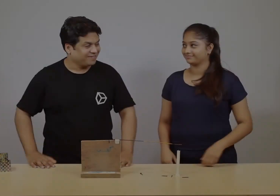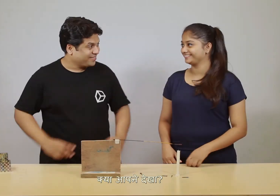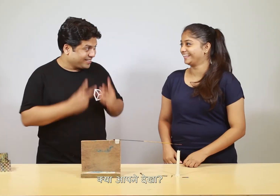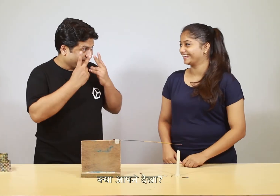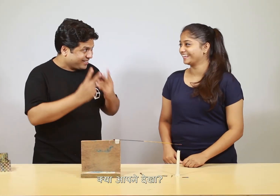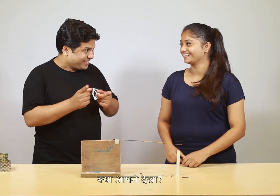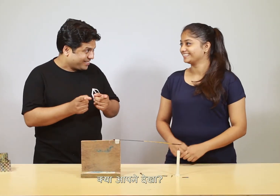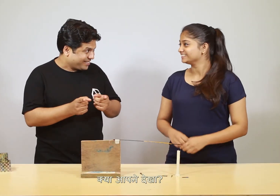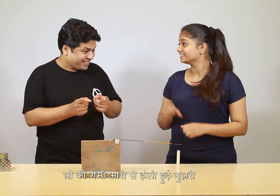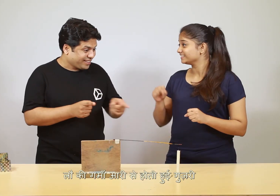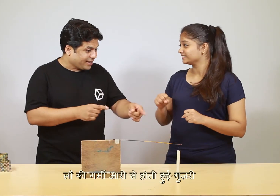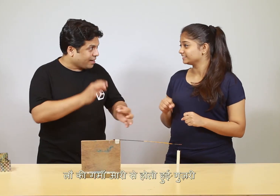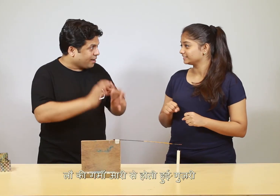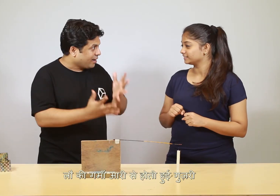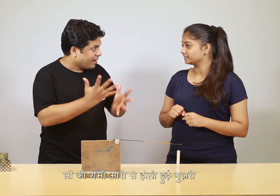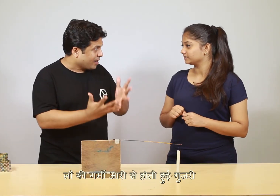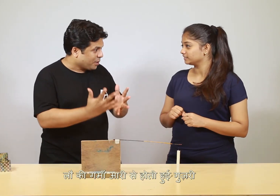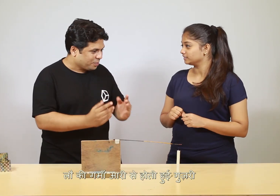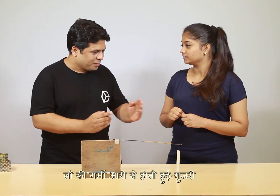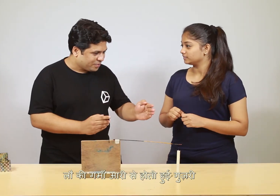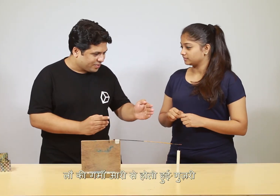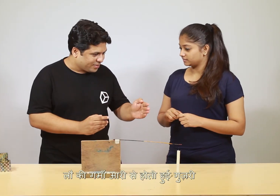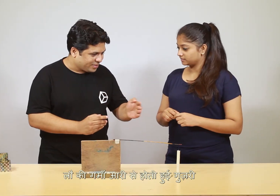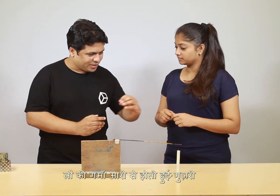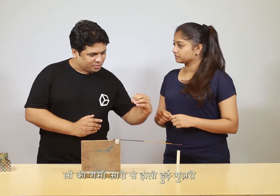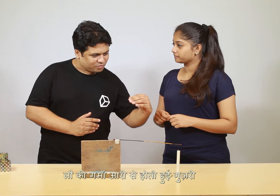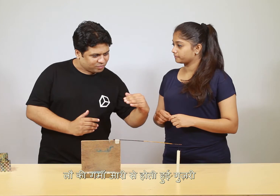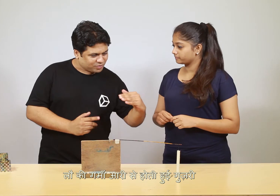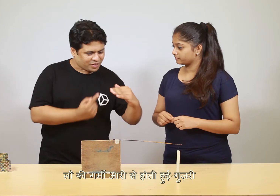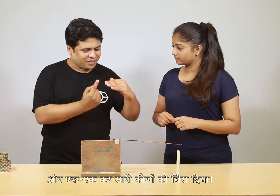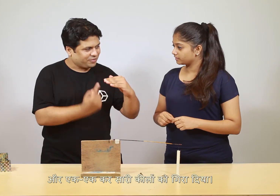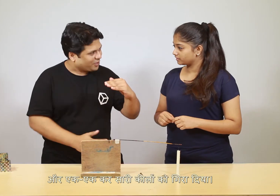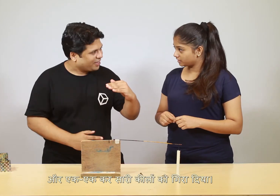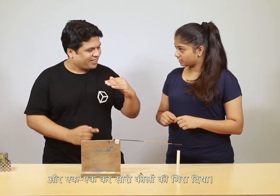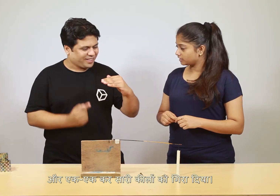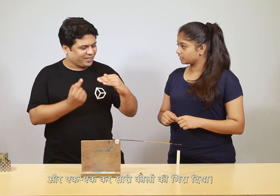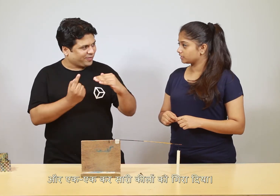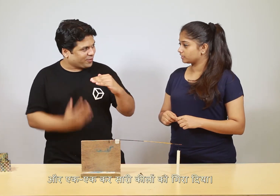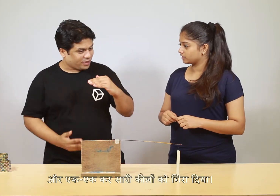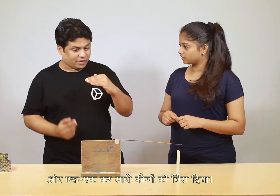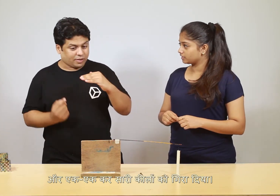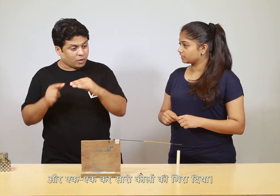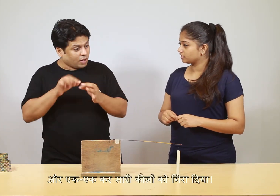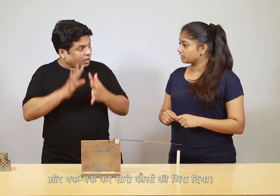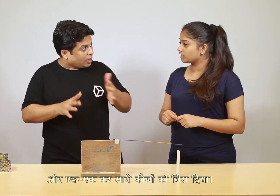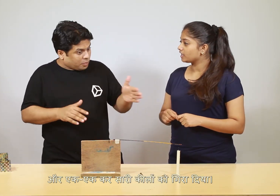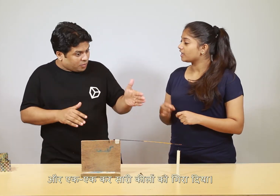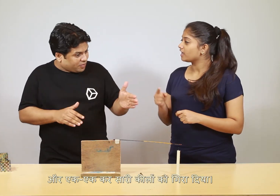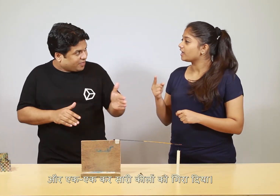क्या आपने देखा? लौ की गर्मी आरी से होती हुई गुजरी और एक एक कर सारी कीलों को गिरा दिया।